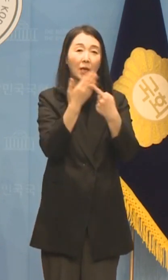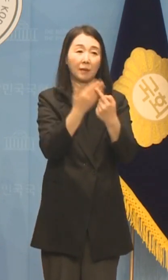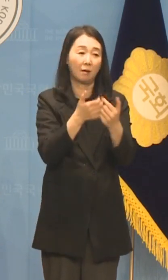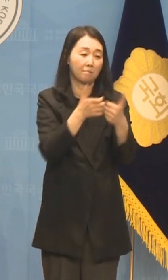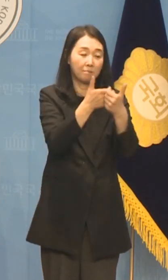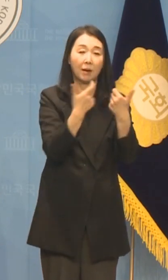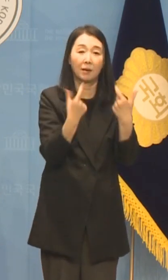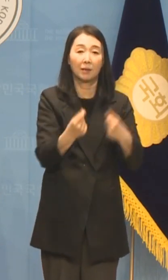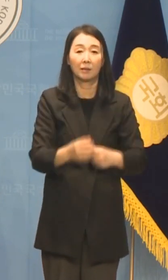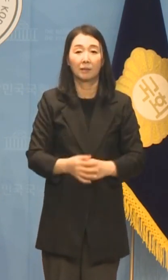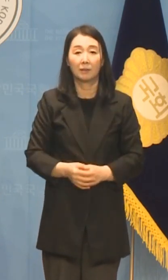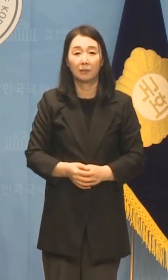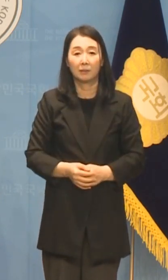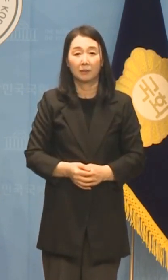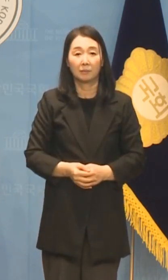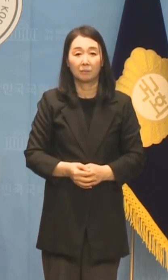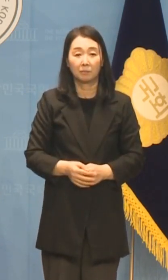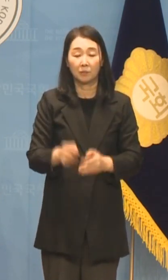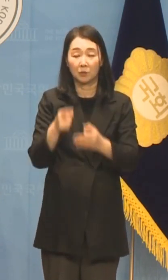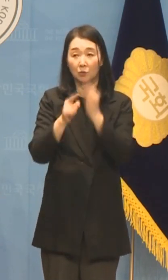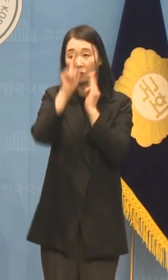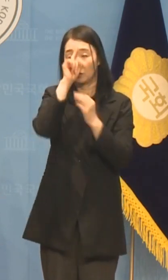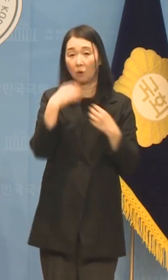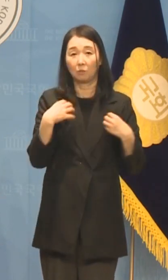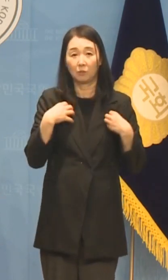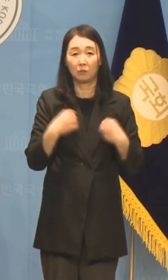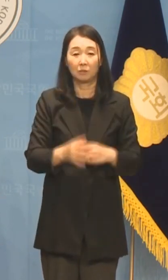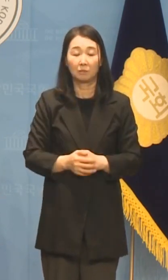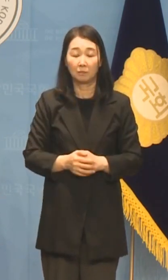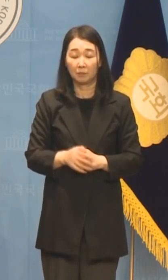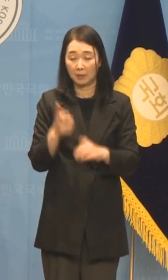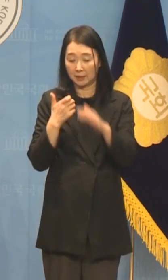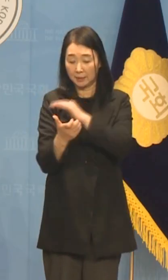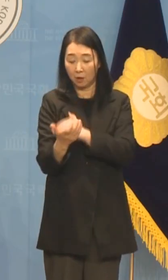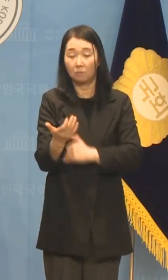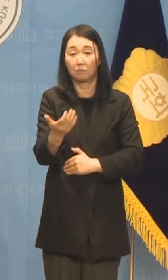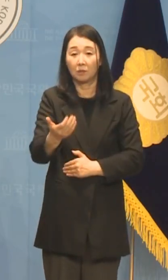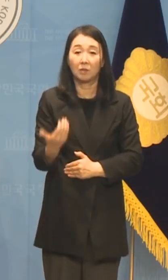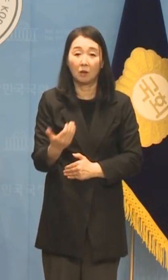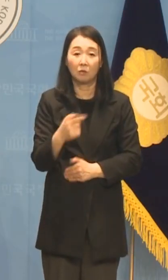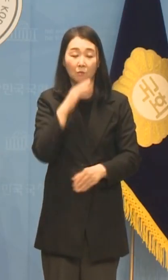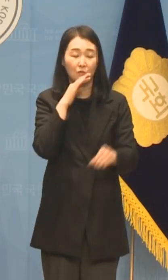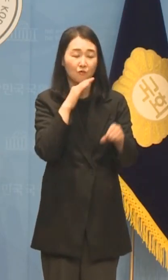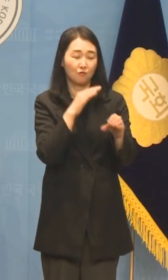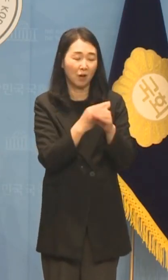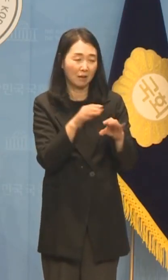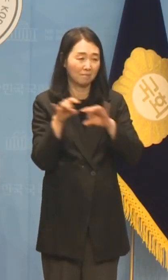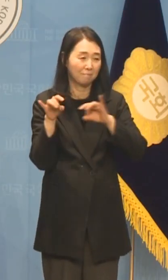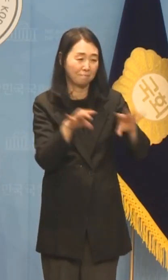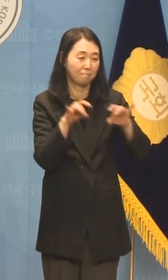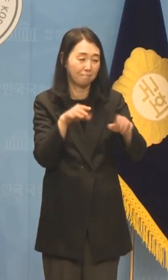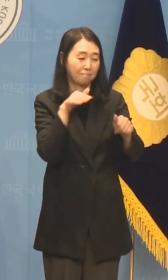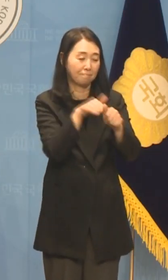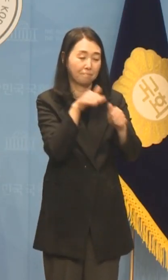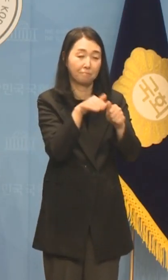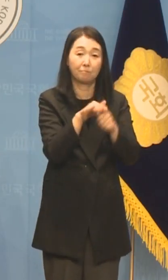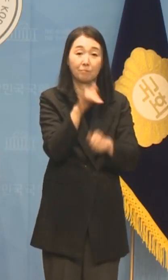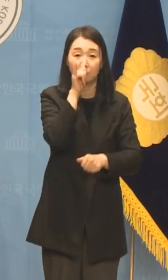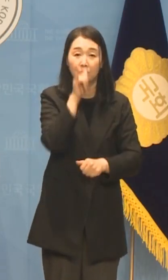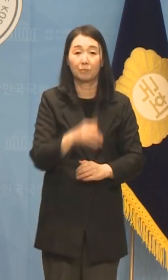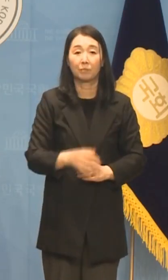도발이었습니다. 특히 윤석열 정부는 계엄을 앞두고 북한을 자극하는 강도를